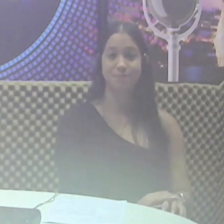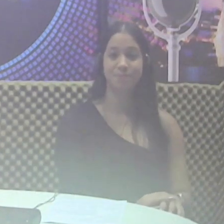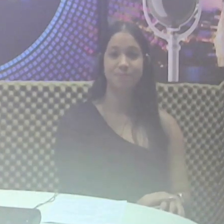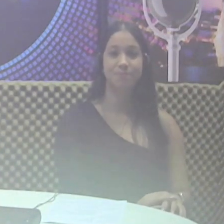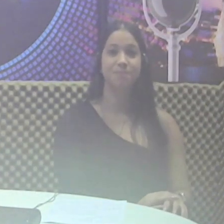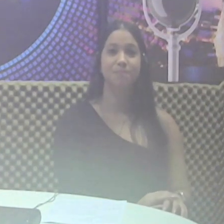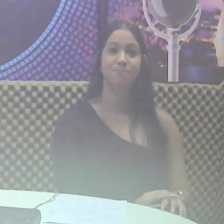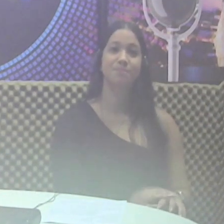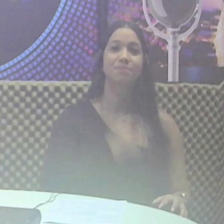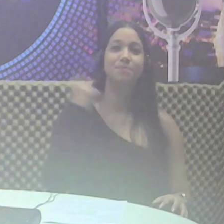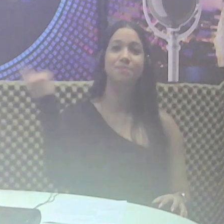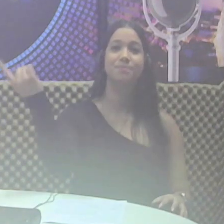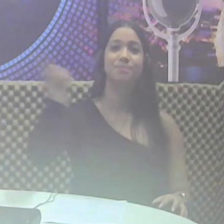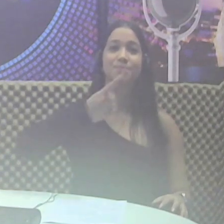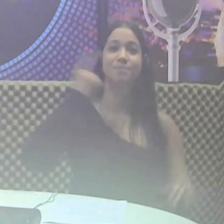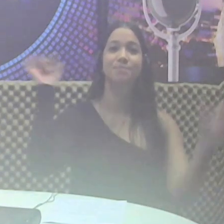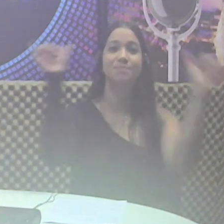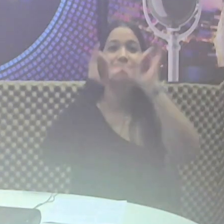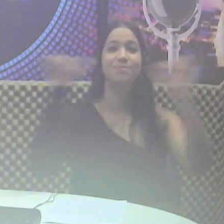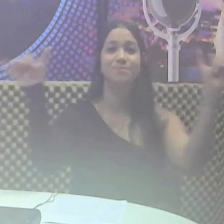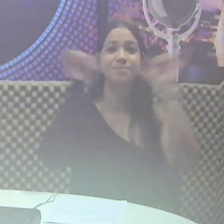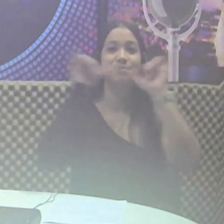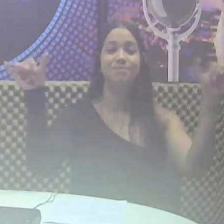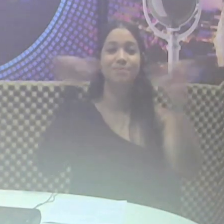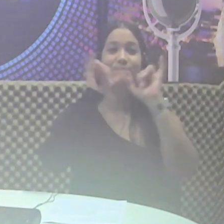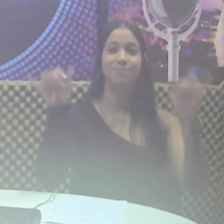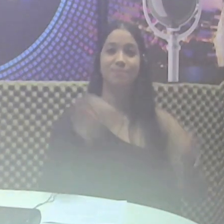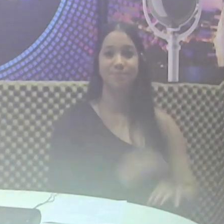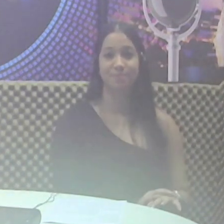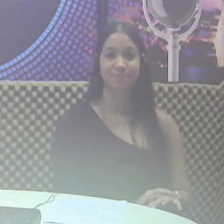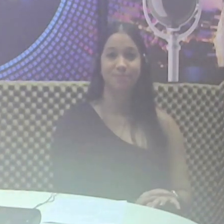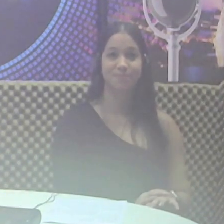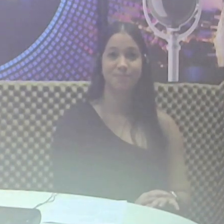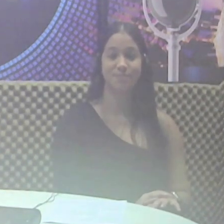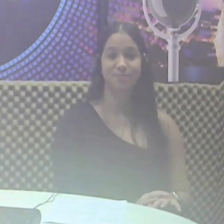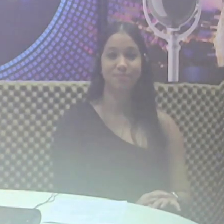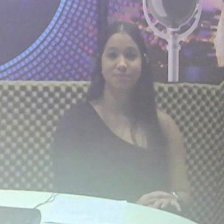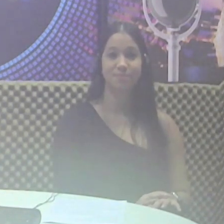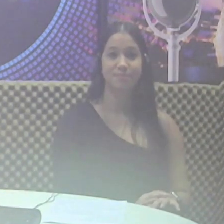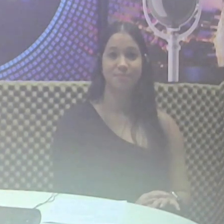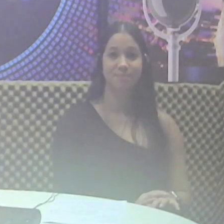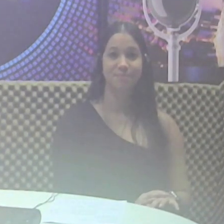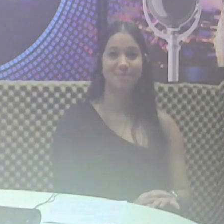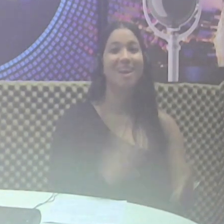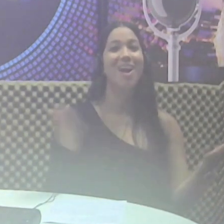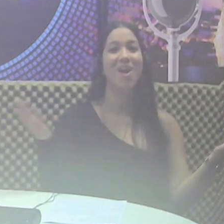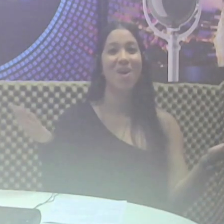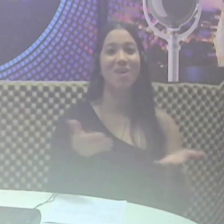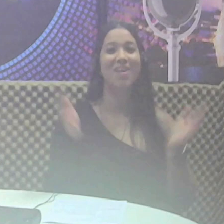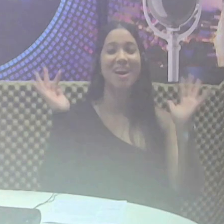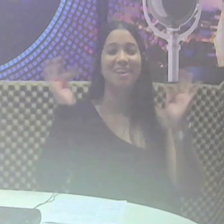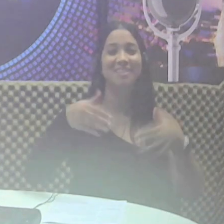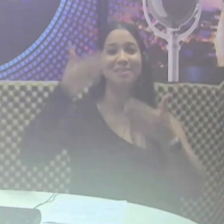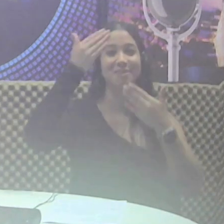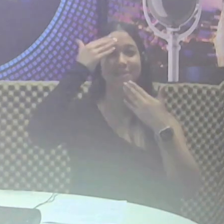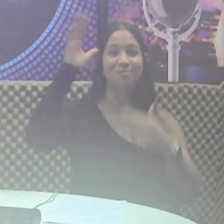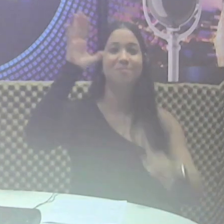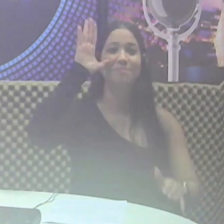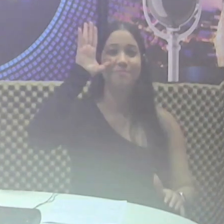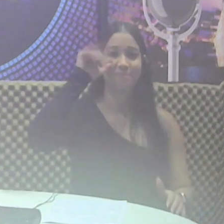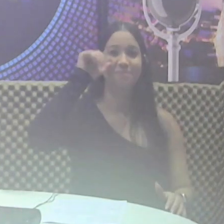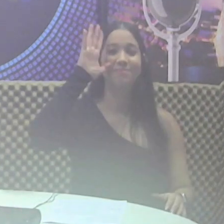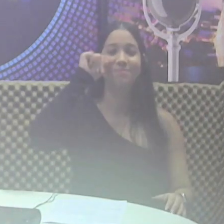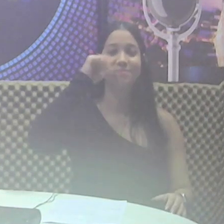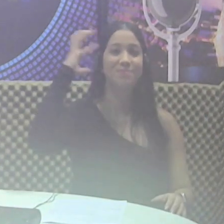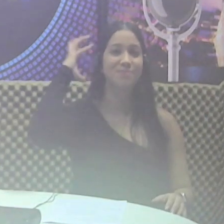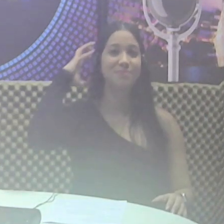Giro de notícias. A edição de hoje fica por aqui. Obrigado pela